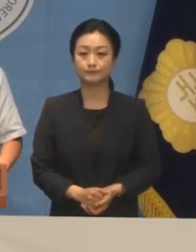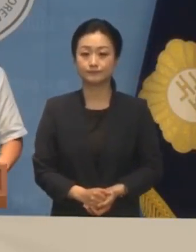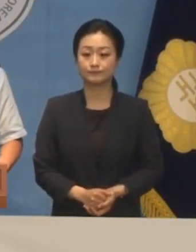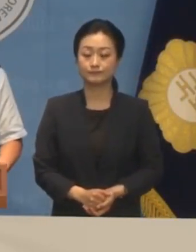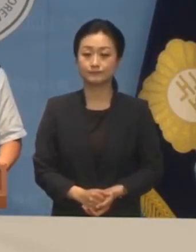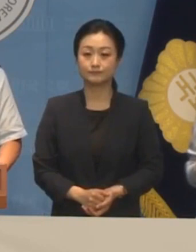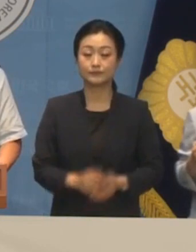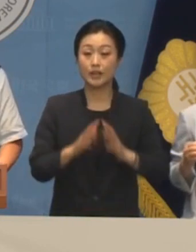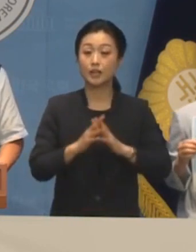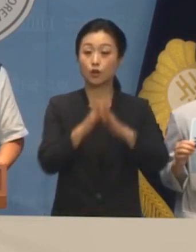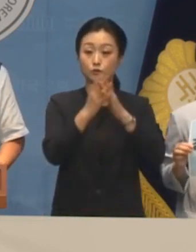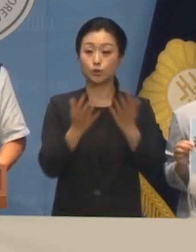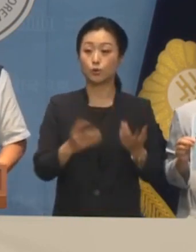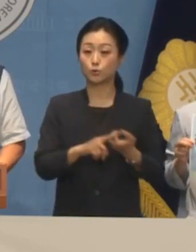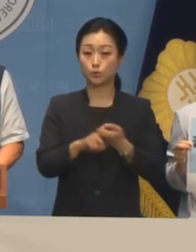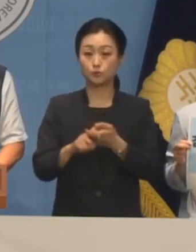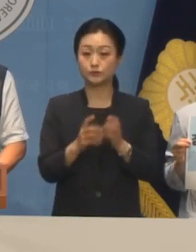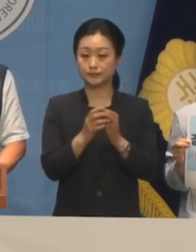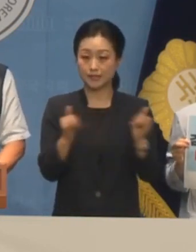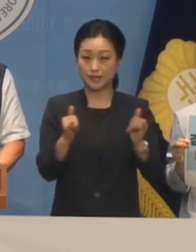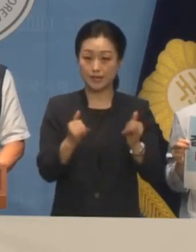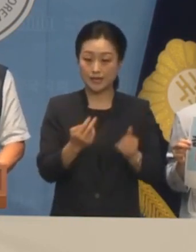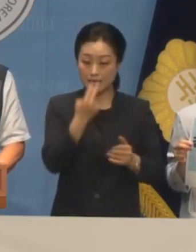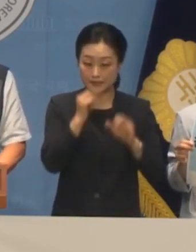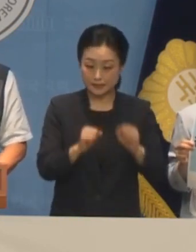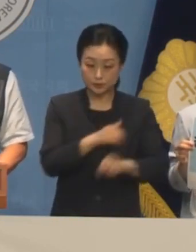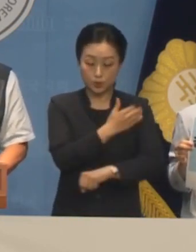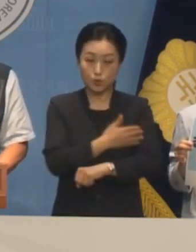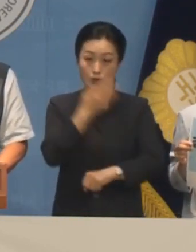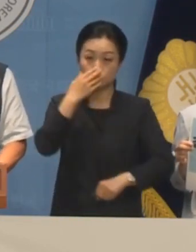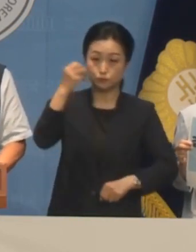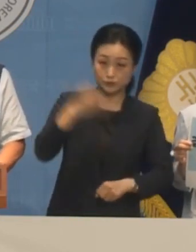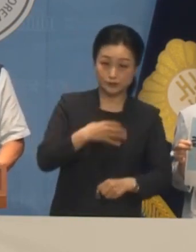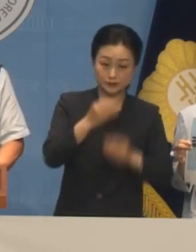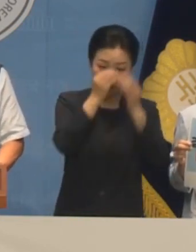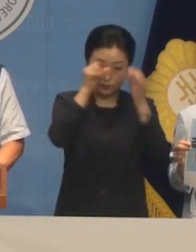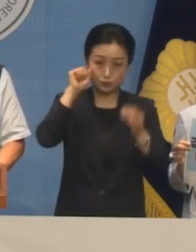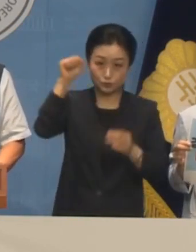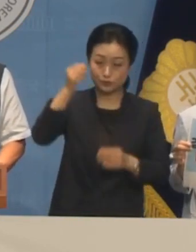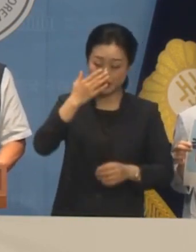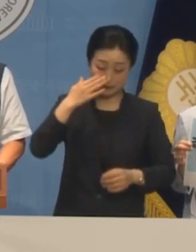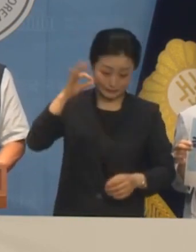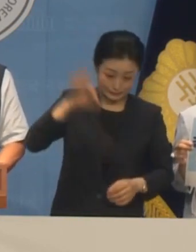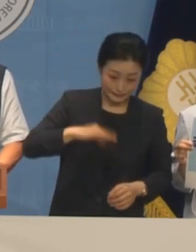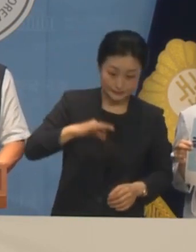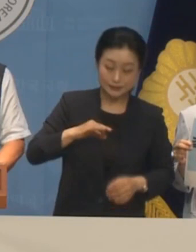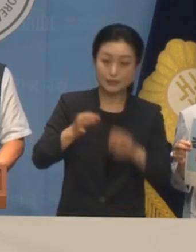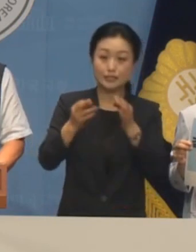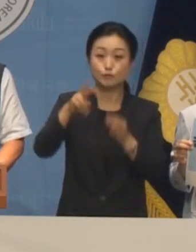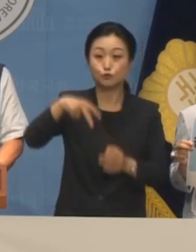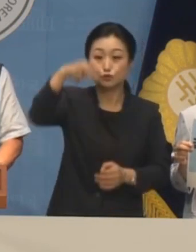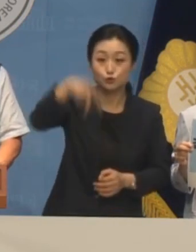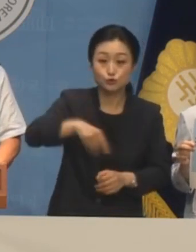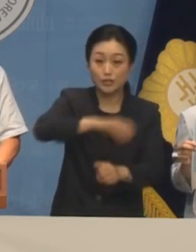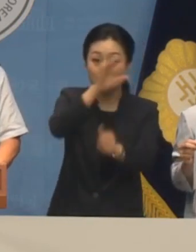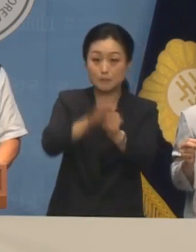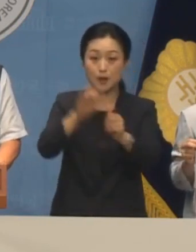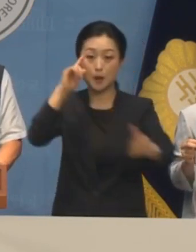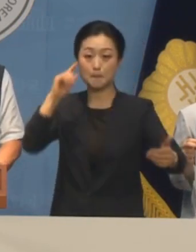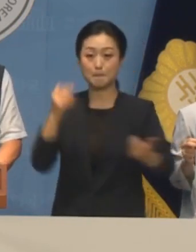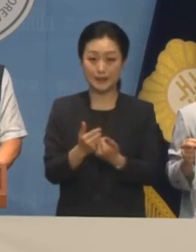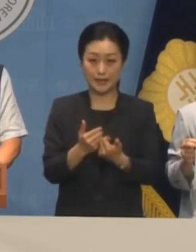고맙습니다 노동자들의 생존권을 무시하고 투쟁을 한 김문수 고용노동부 장관 임명을 강력히 반대하면서